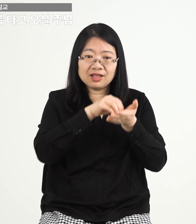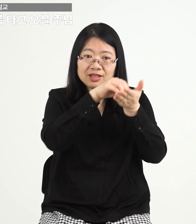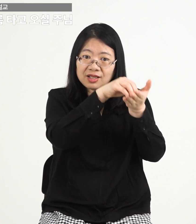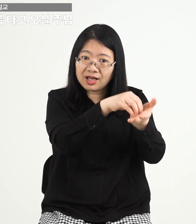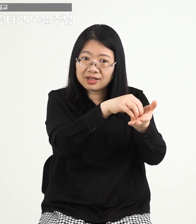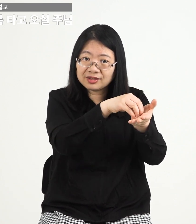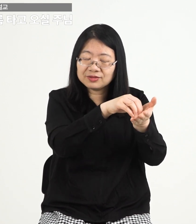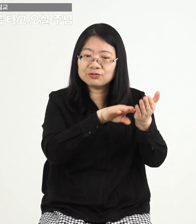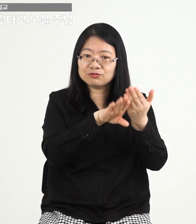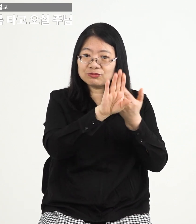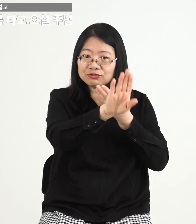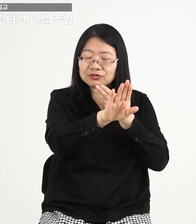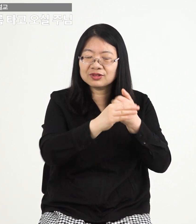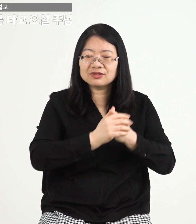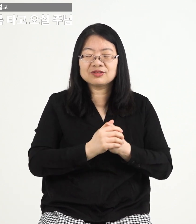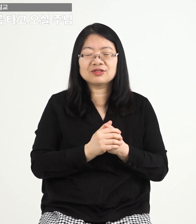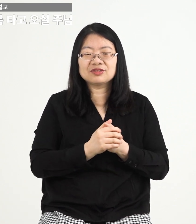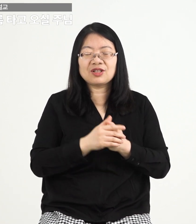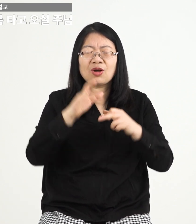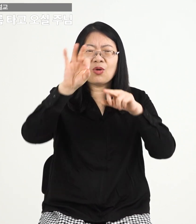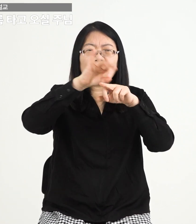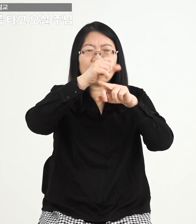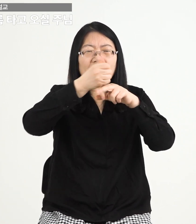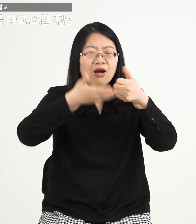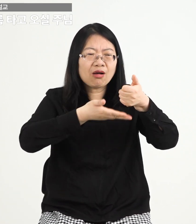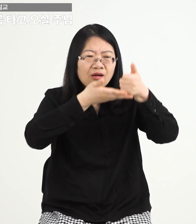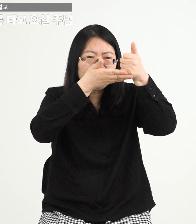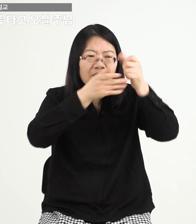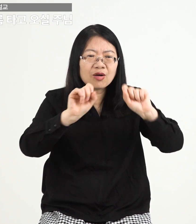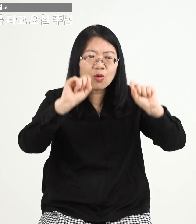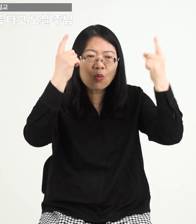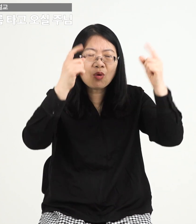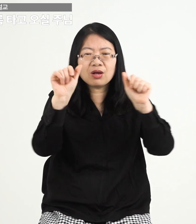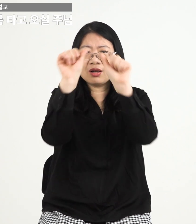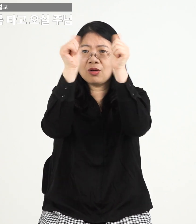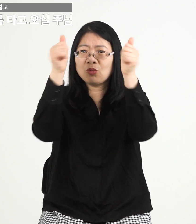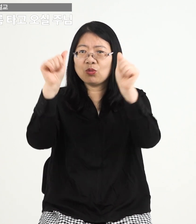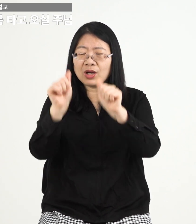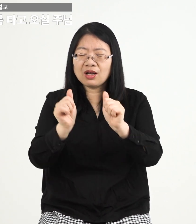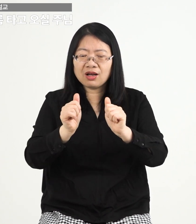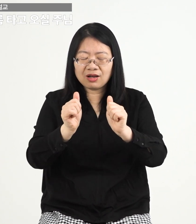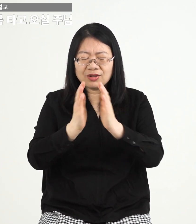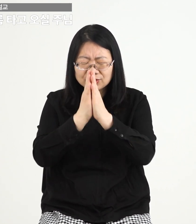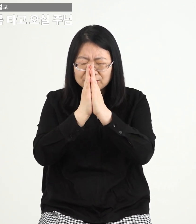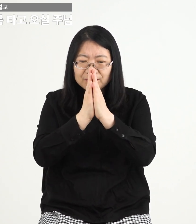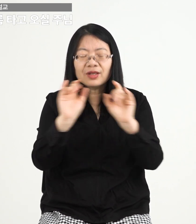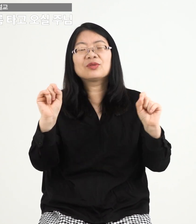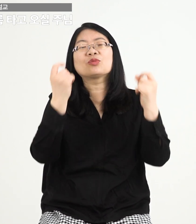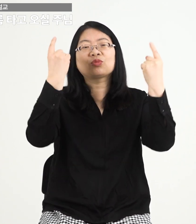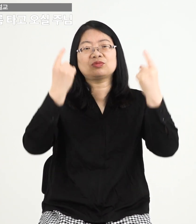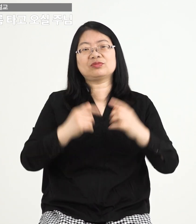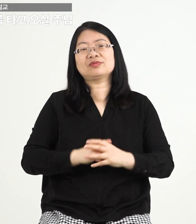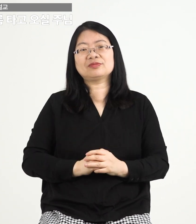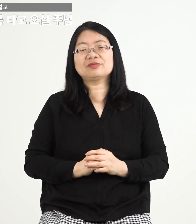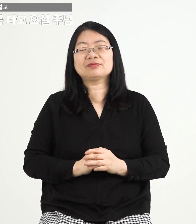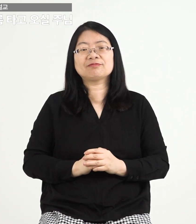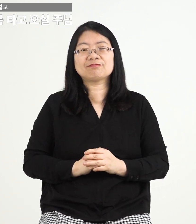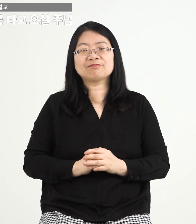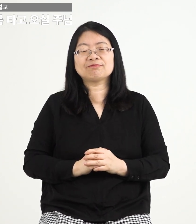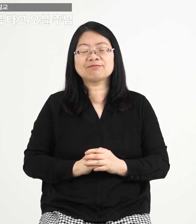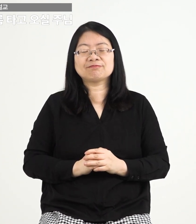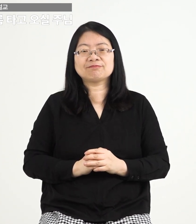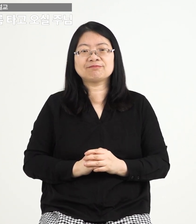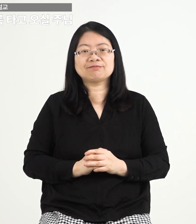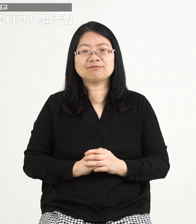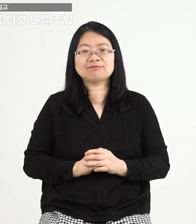가입이 되면 황제 숭배와 우상 숭배를 하지 않을 수가 없었어요. 이렇게